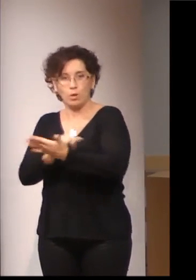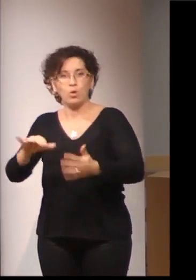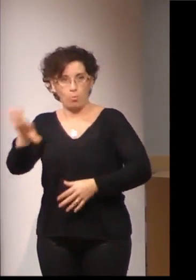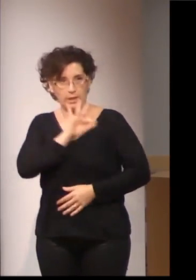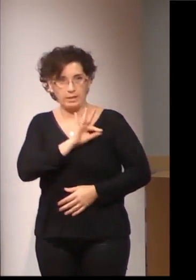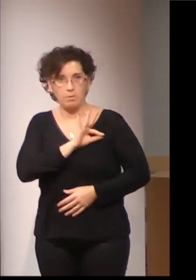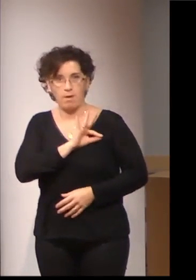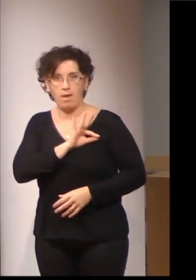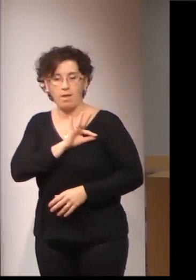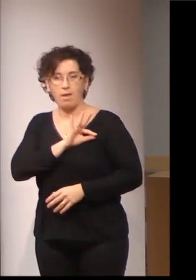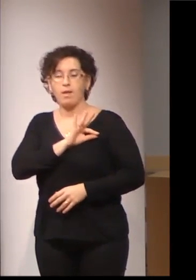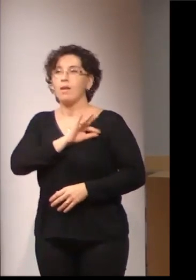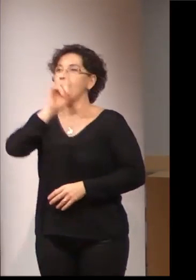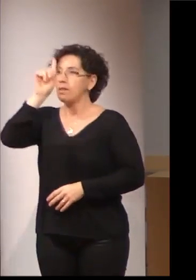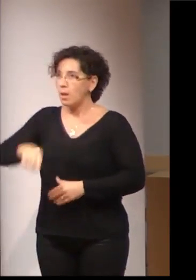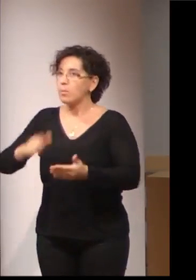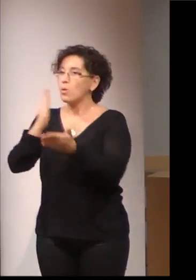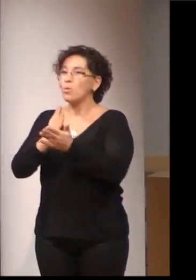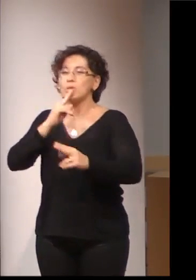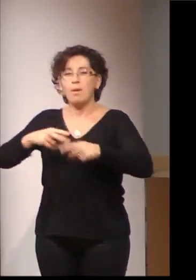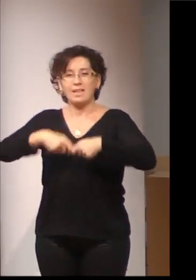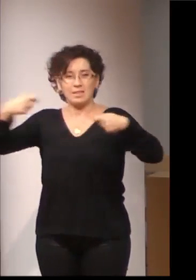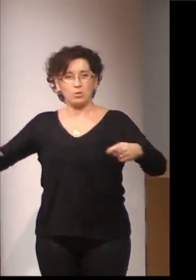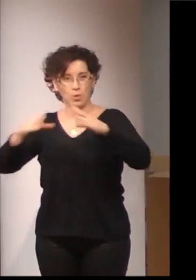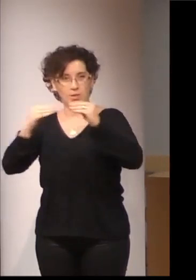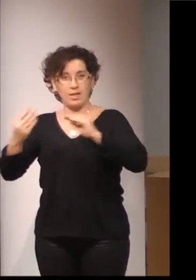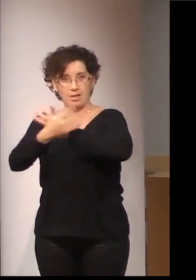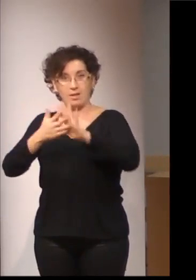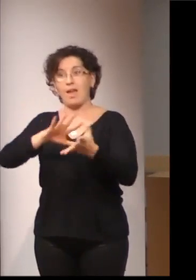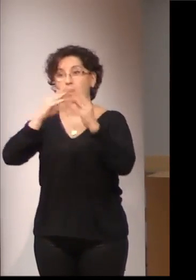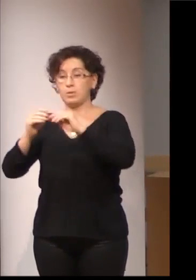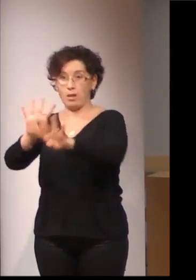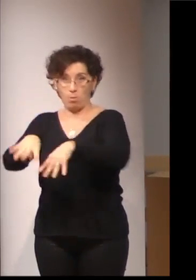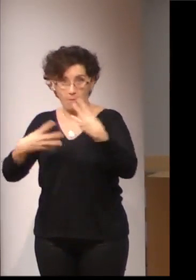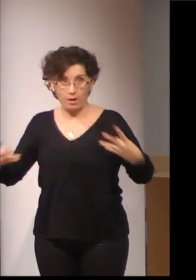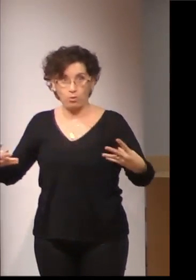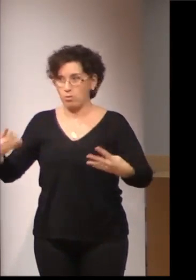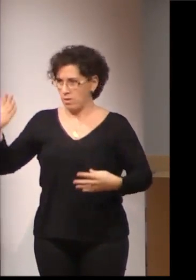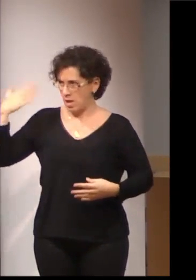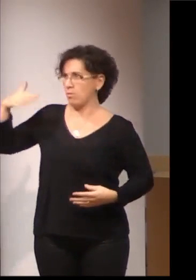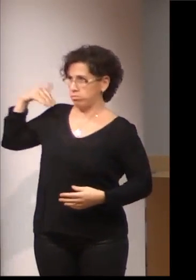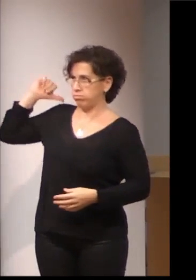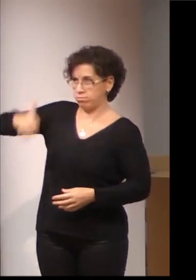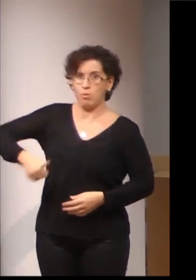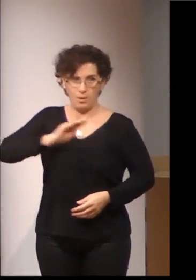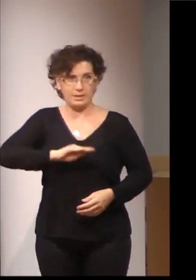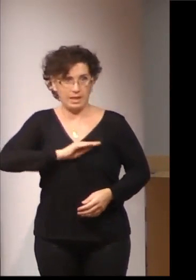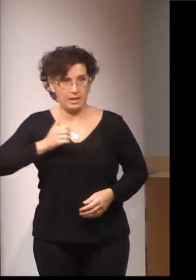Tenemos también cursos de extensión universitaria en lengua de signos adaptados al marco común europeo desde hace muchísimos años.